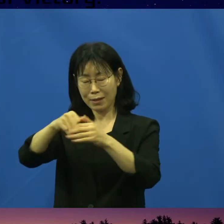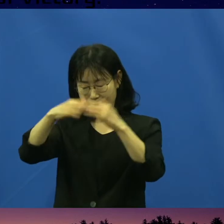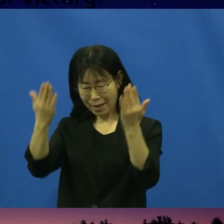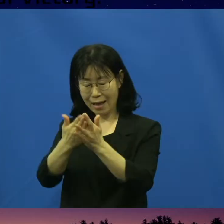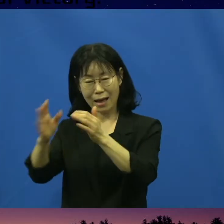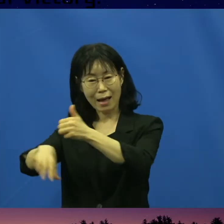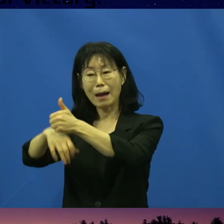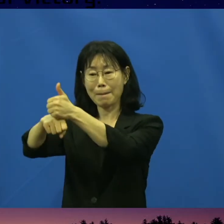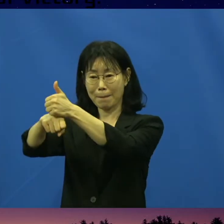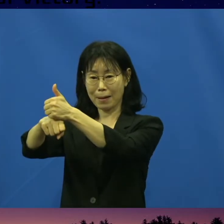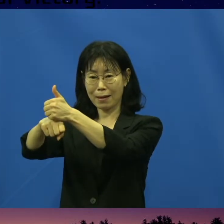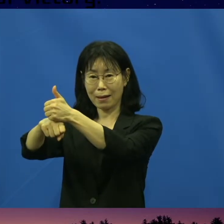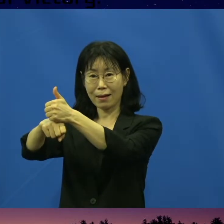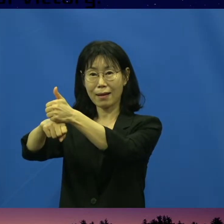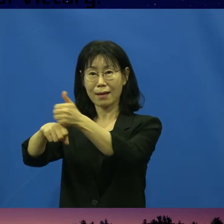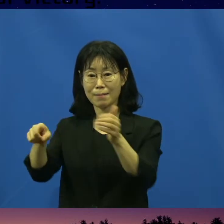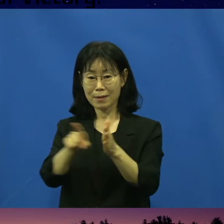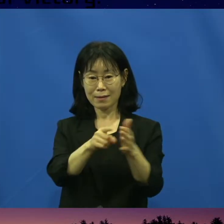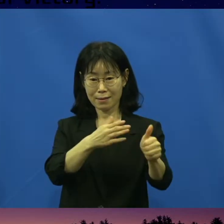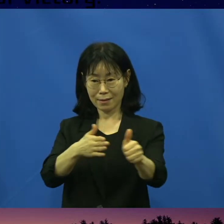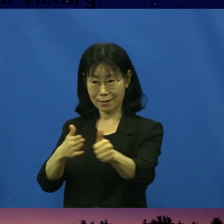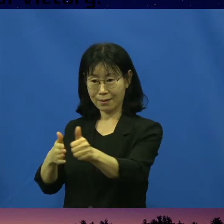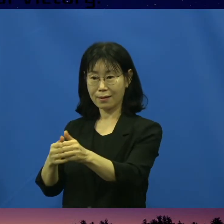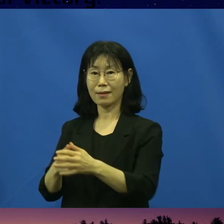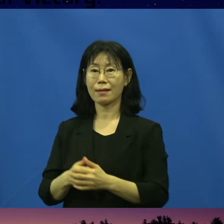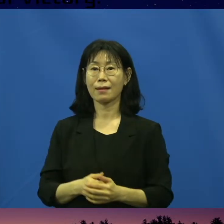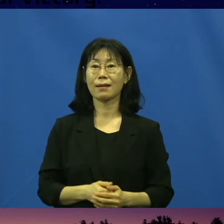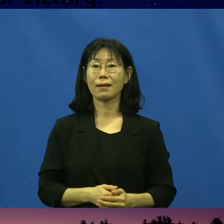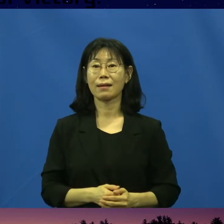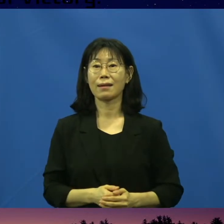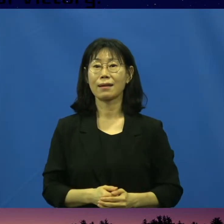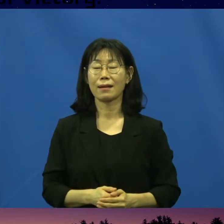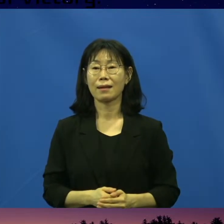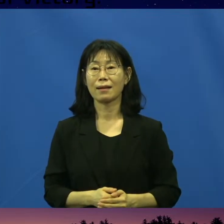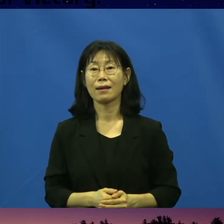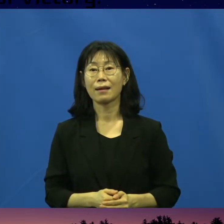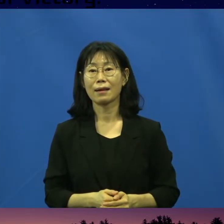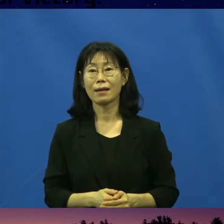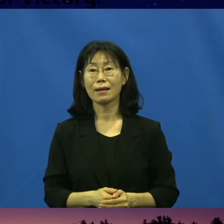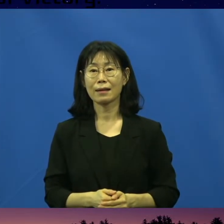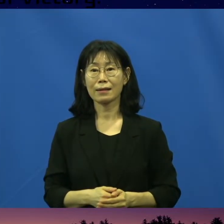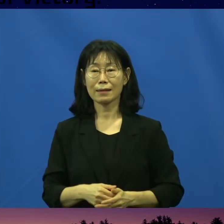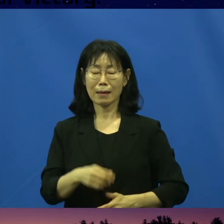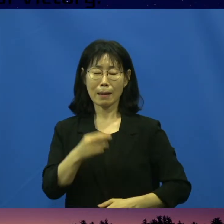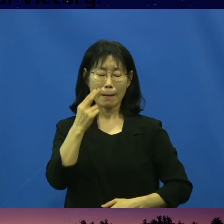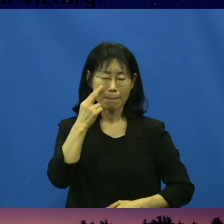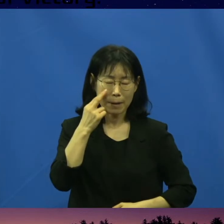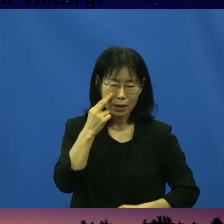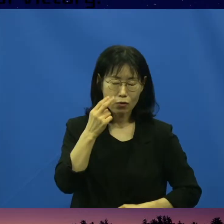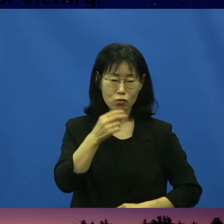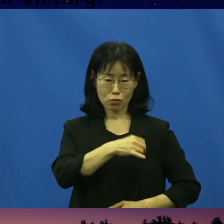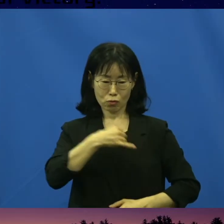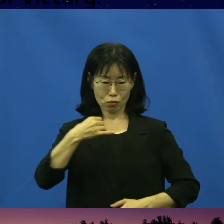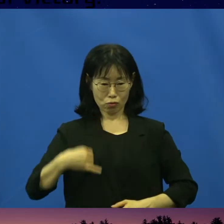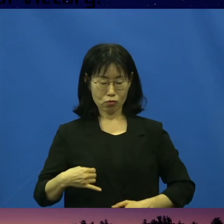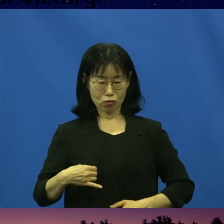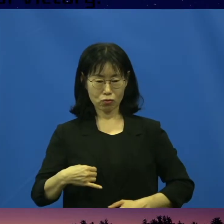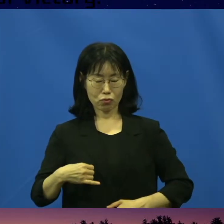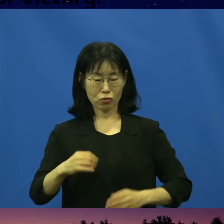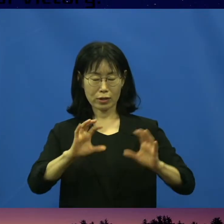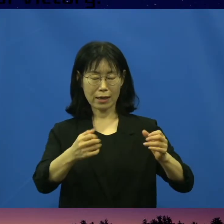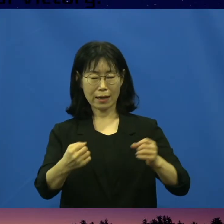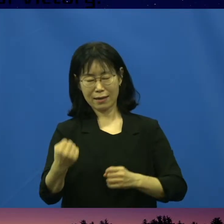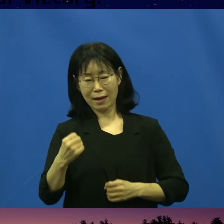하나님이 하세요. 너무 두려워 떨 필요 없어요. 미국, 중국 막 국제 정세를 보면